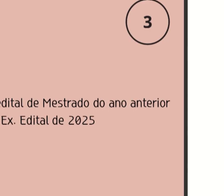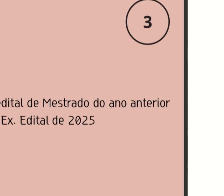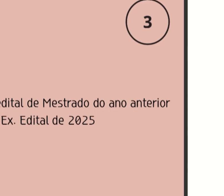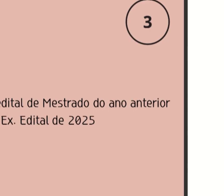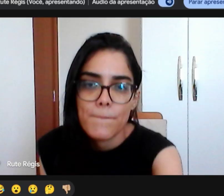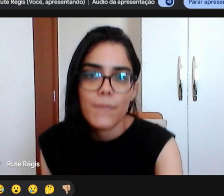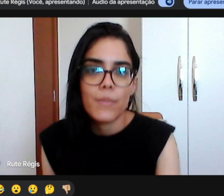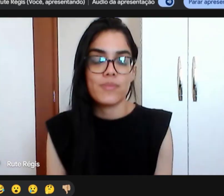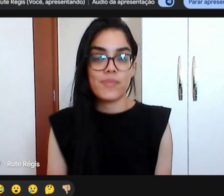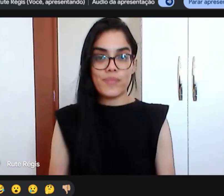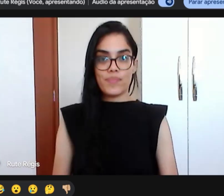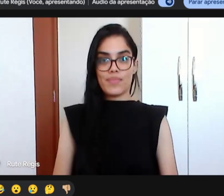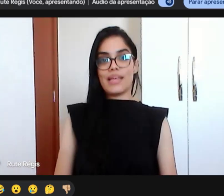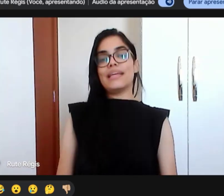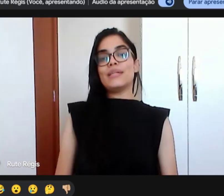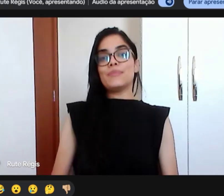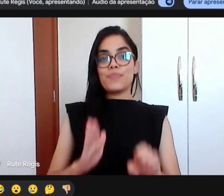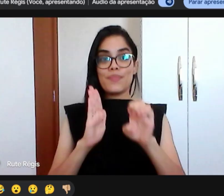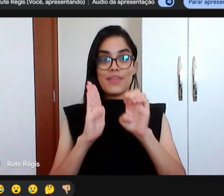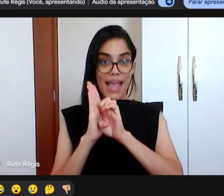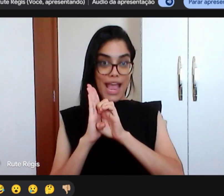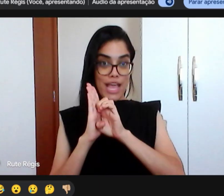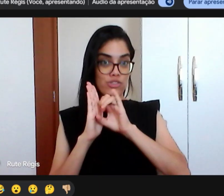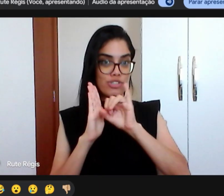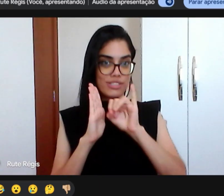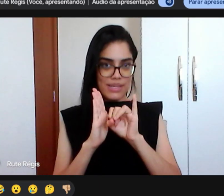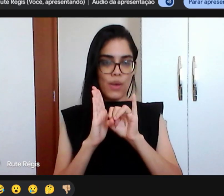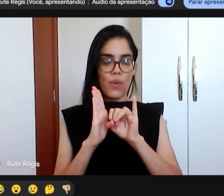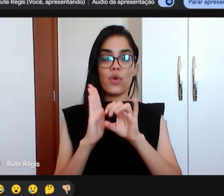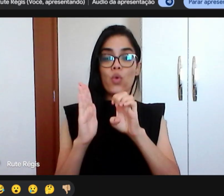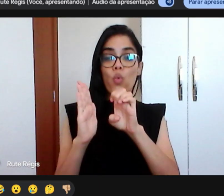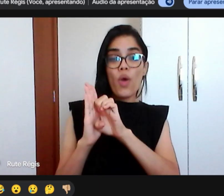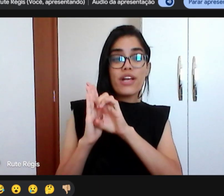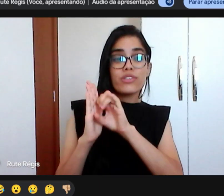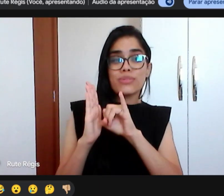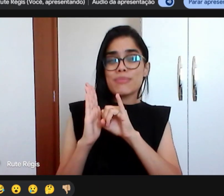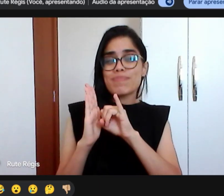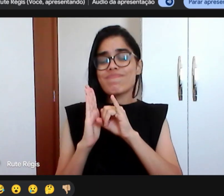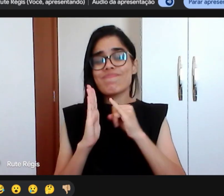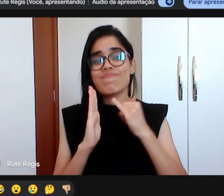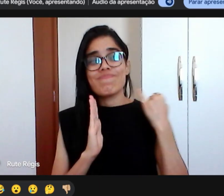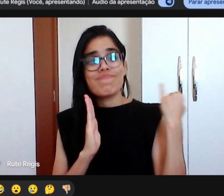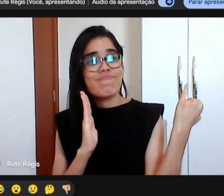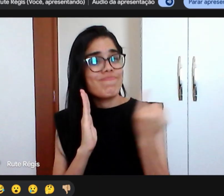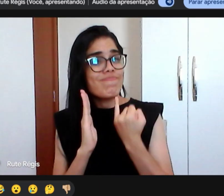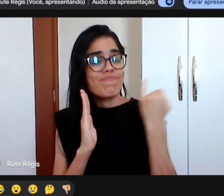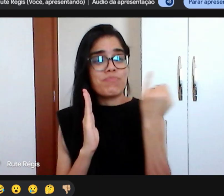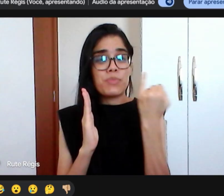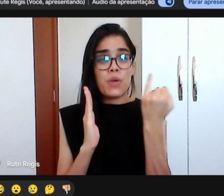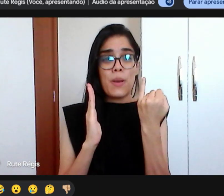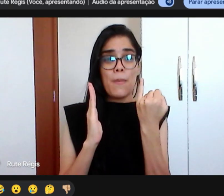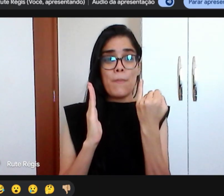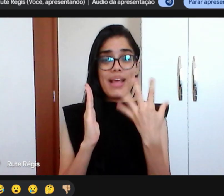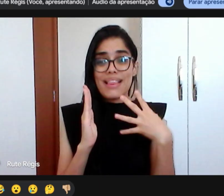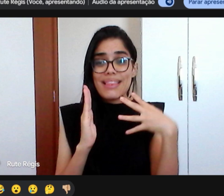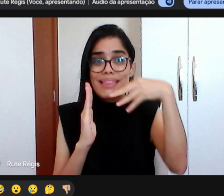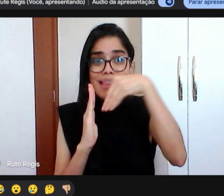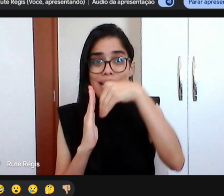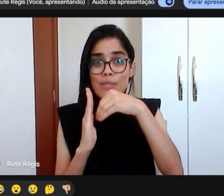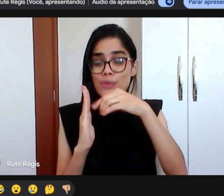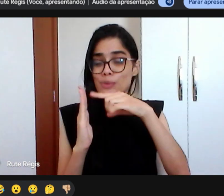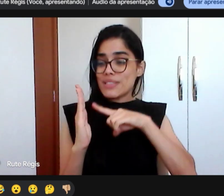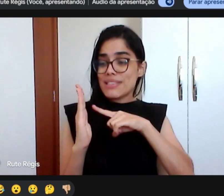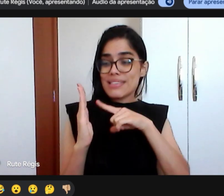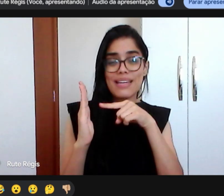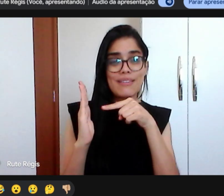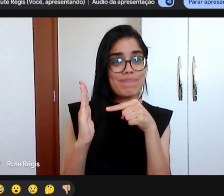Explorando o edital do mestrado. O edital, ele é muito